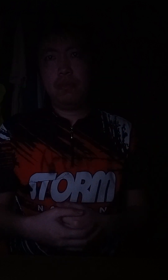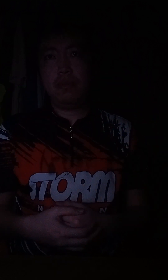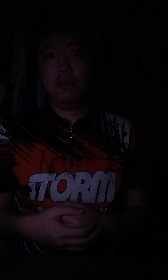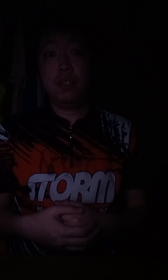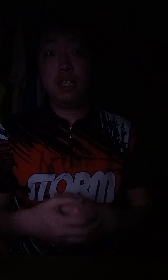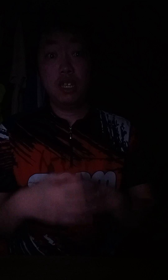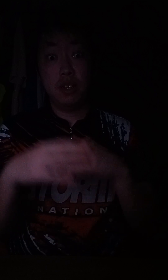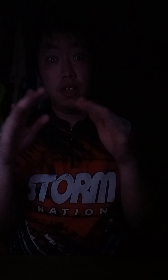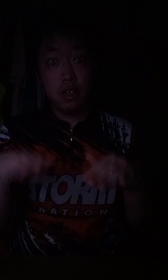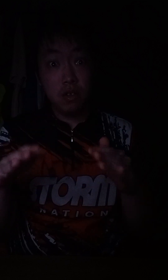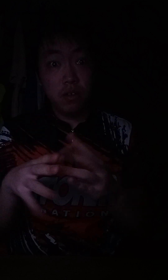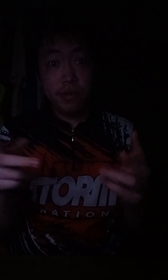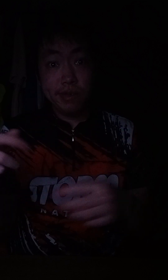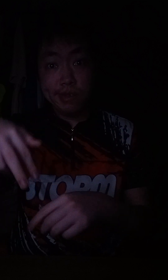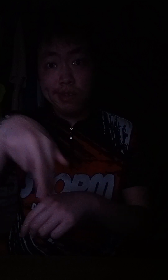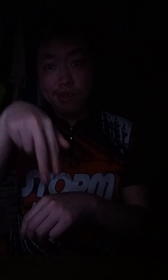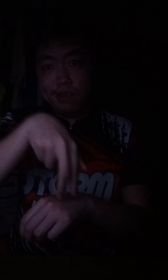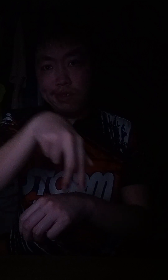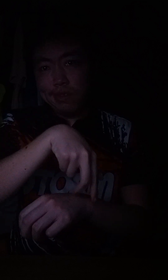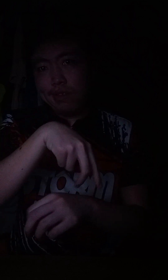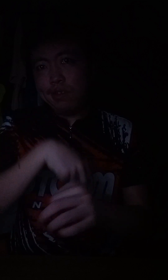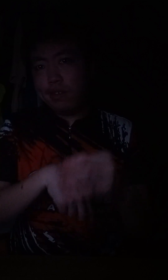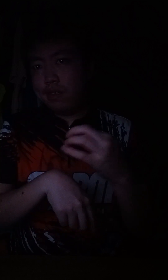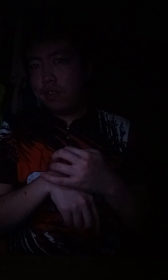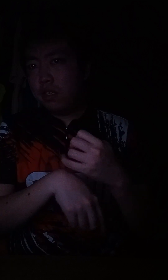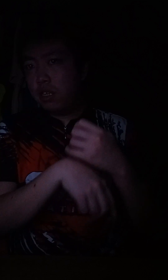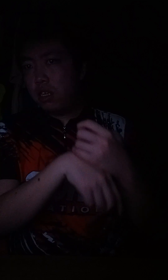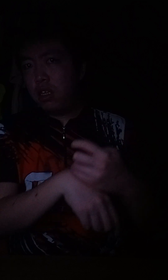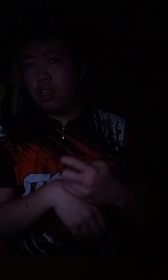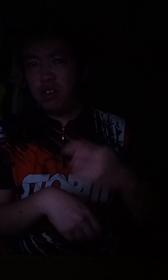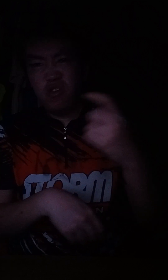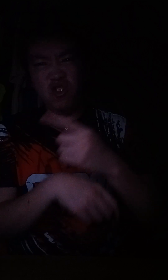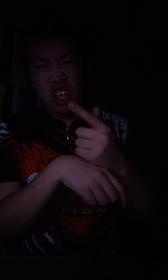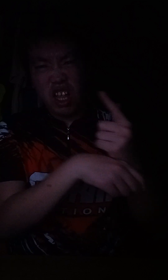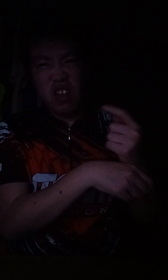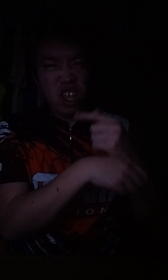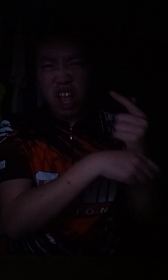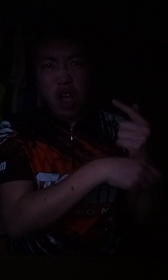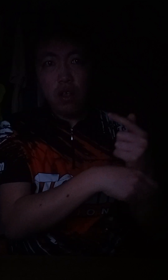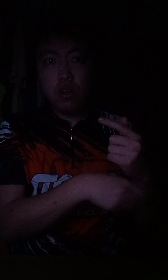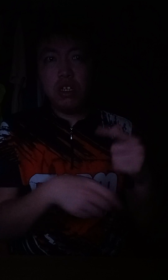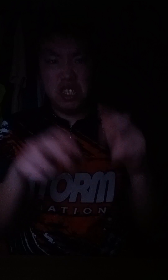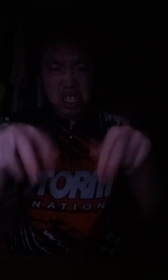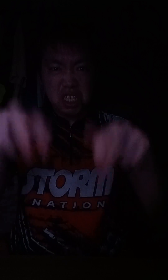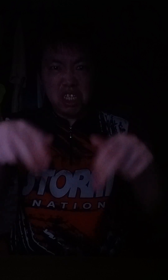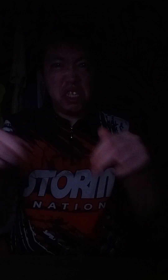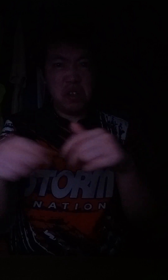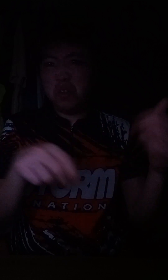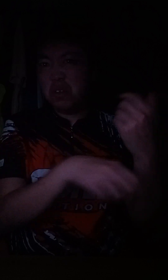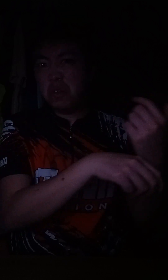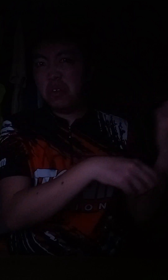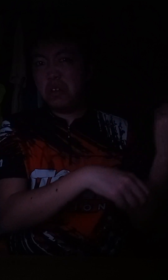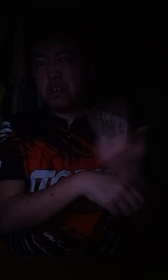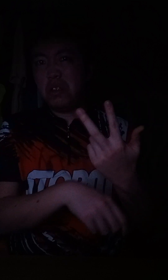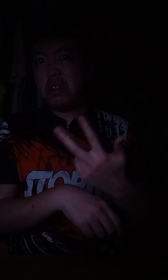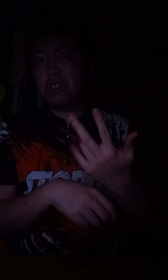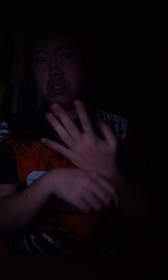인동역을 길을 넘고 마당으로 하고 넘어왔어요. 우당탕 하고서 그게 서면서 그리고도 한 40m